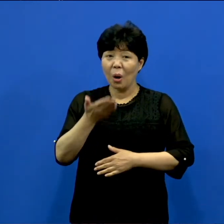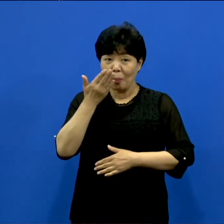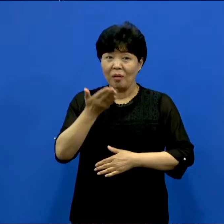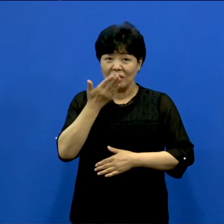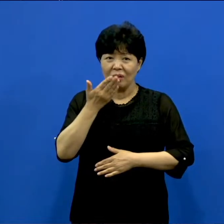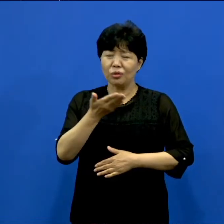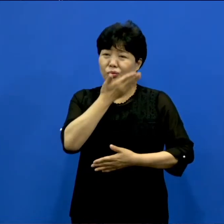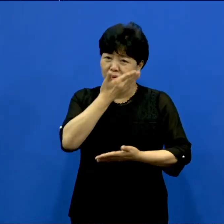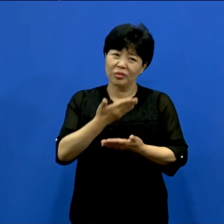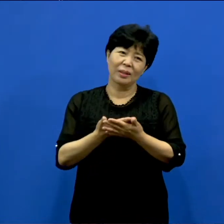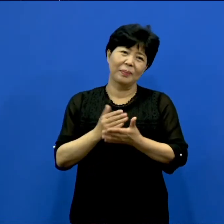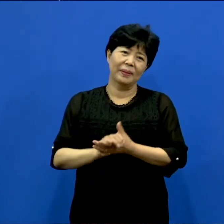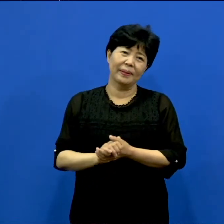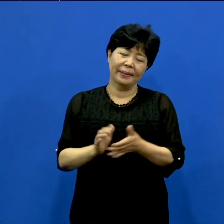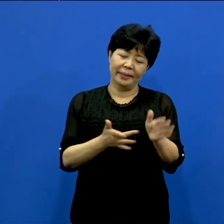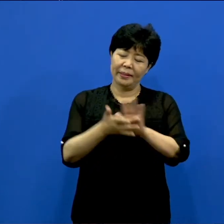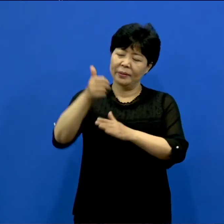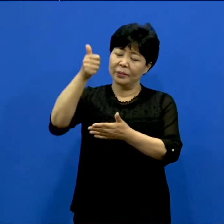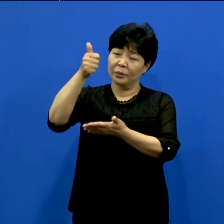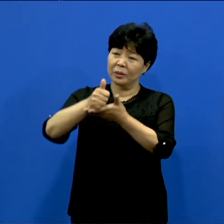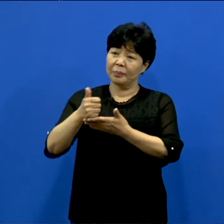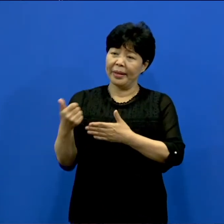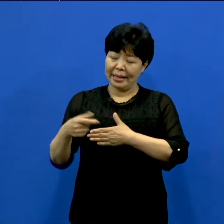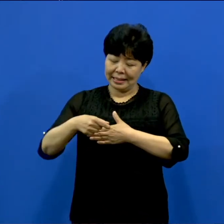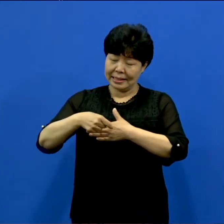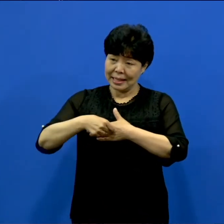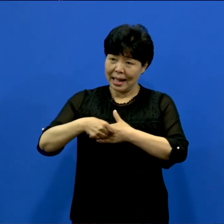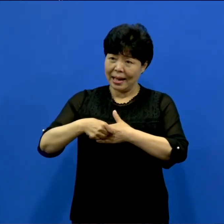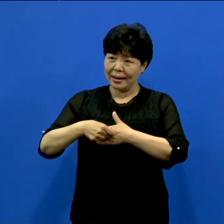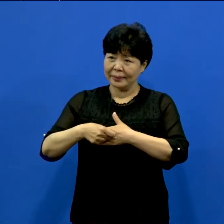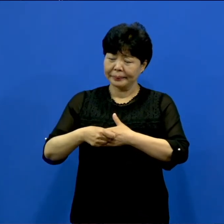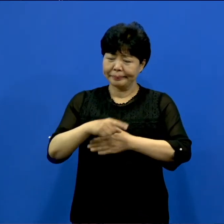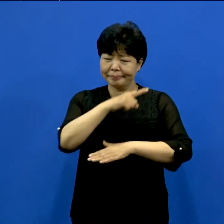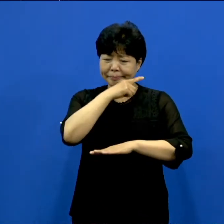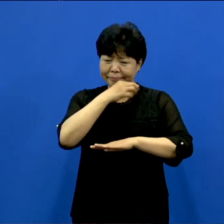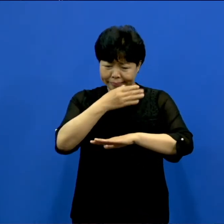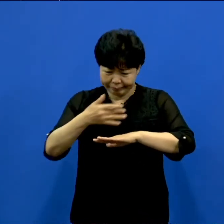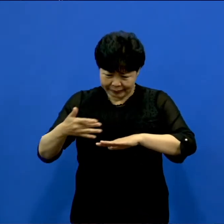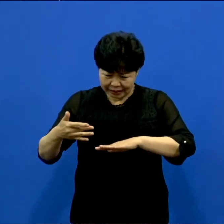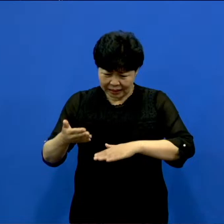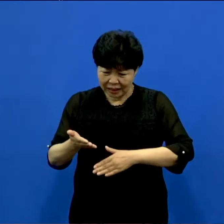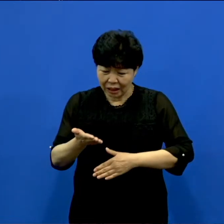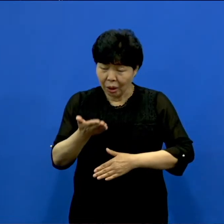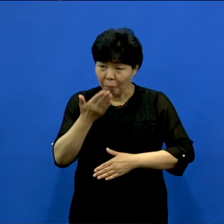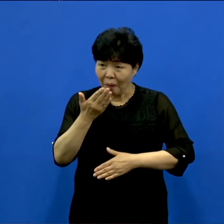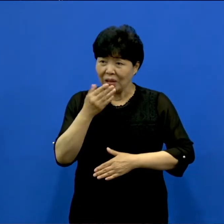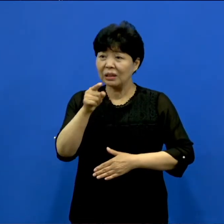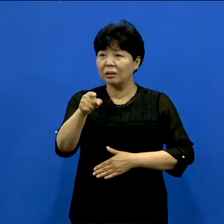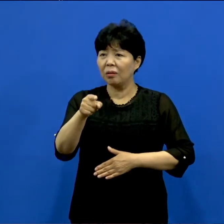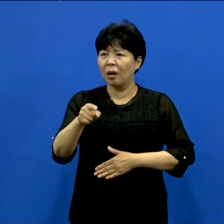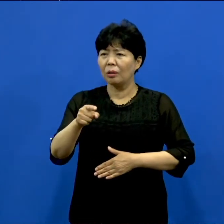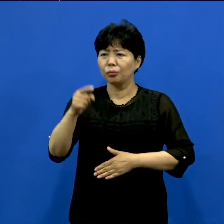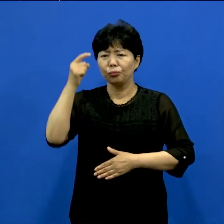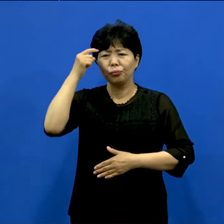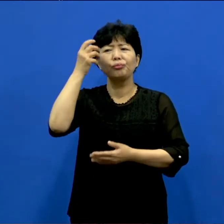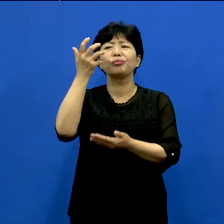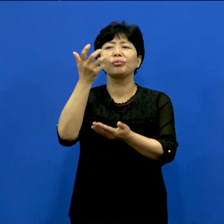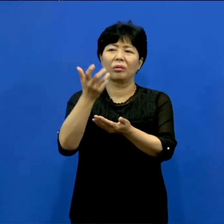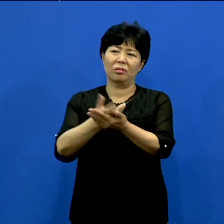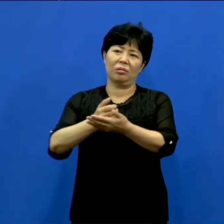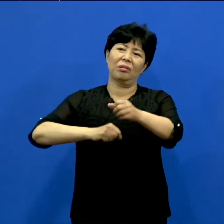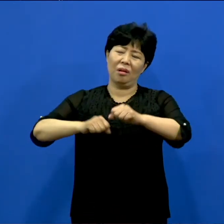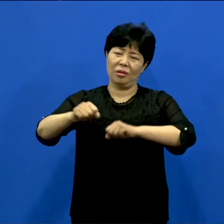예수님의 살과 피를 먹고 마시는 것은 당시로는 충격적인 것이죠. 그런데 포도와 떡을 먹는 행위를 통하여